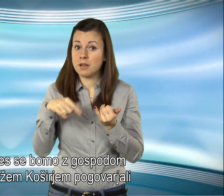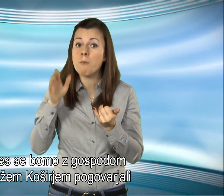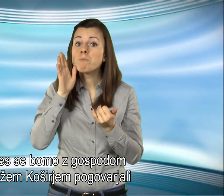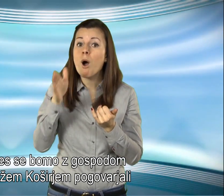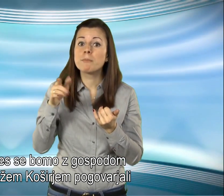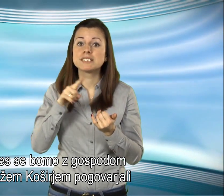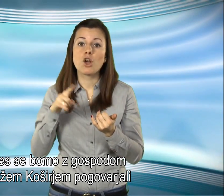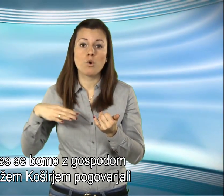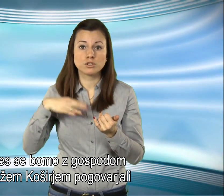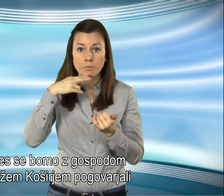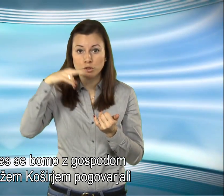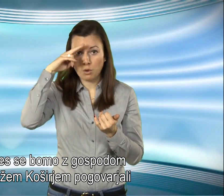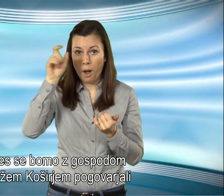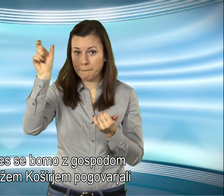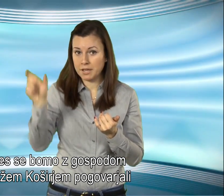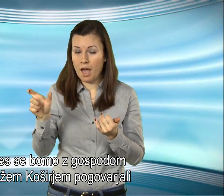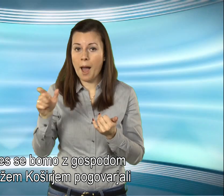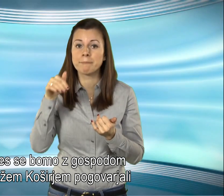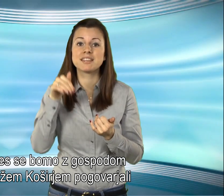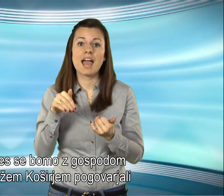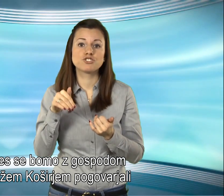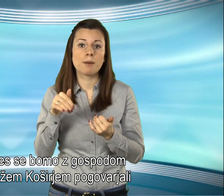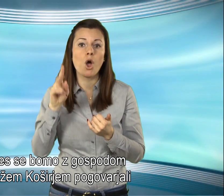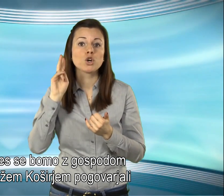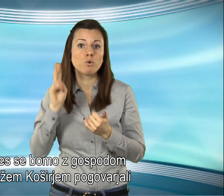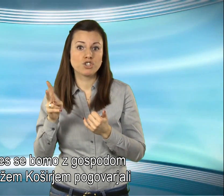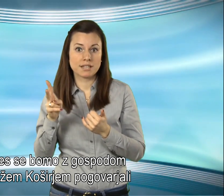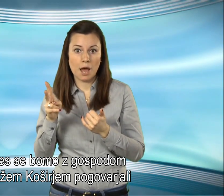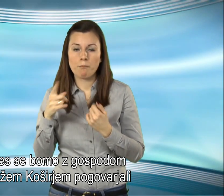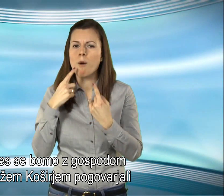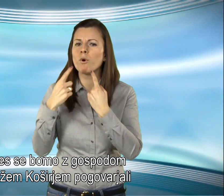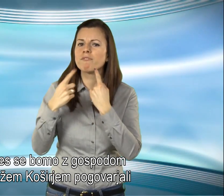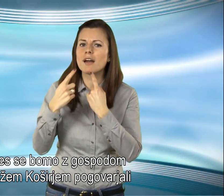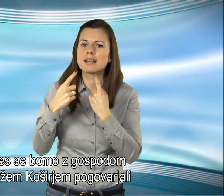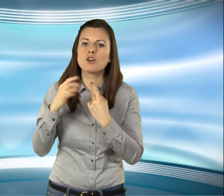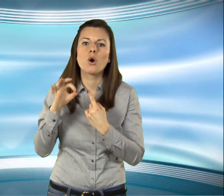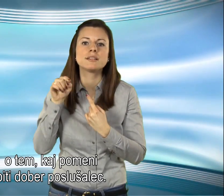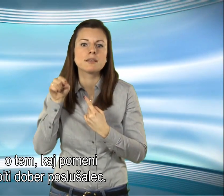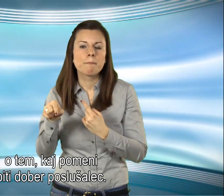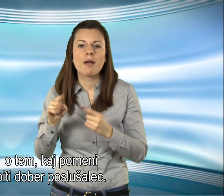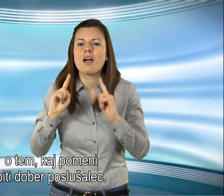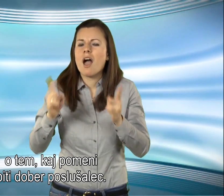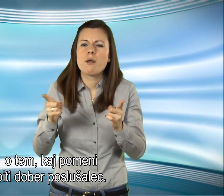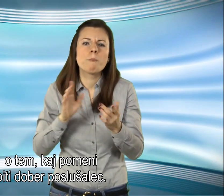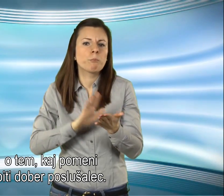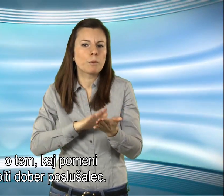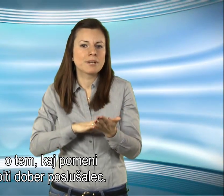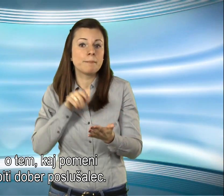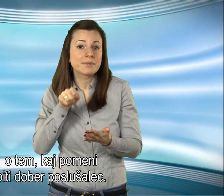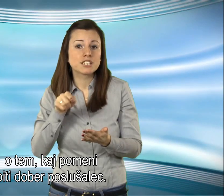Danes se bomo z gospodom Matjažem Koširjem pogovarjali o tem, kaj pomeni biti dober poslušalec.